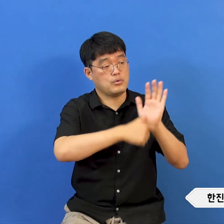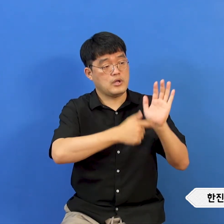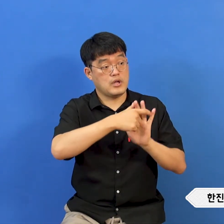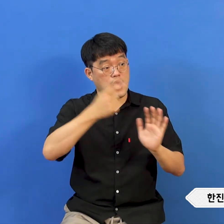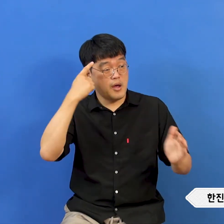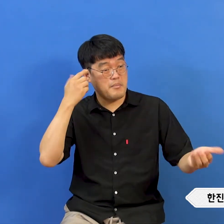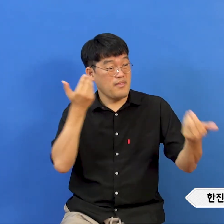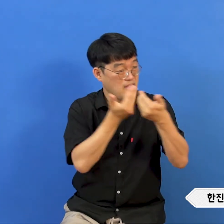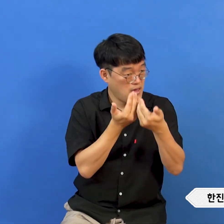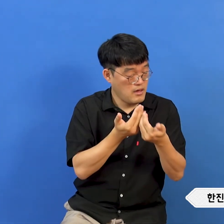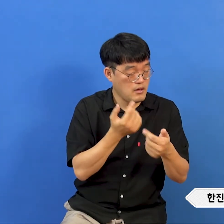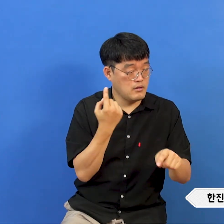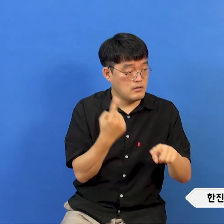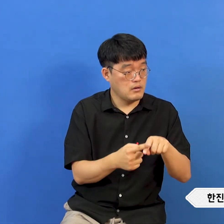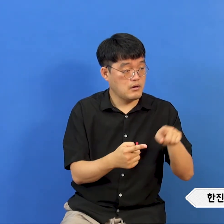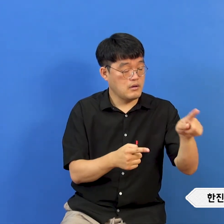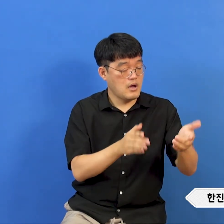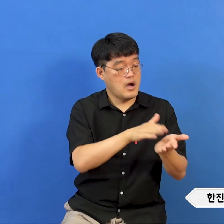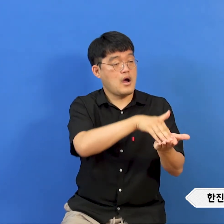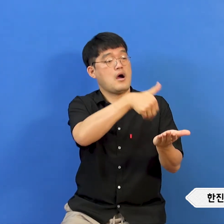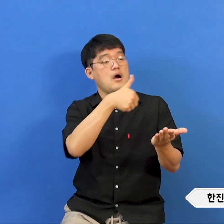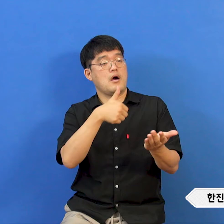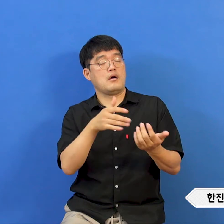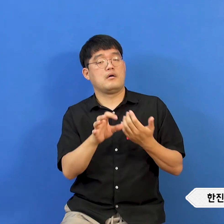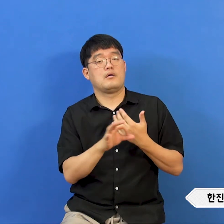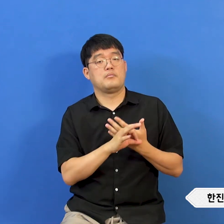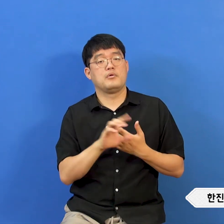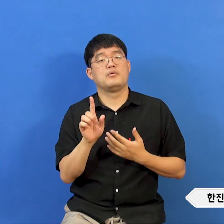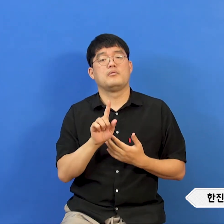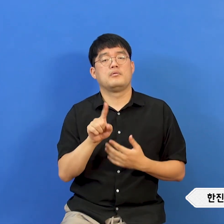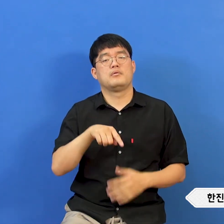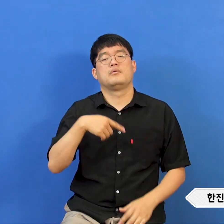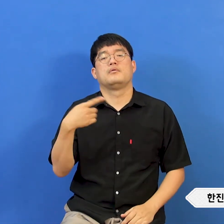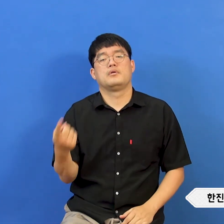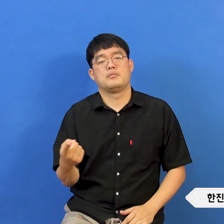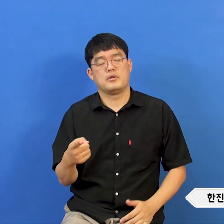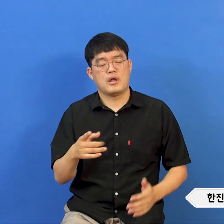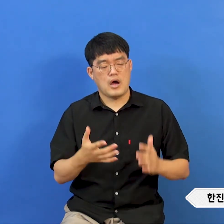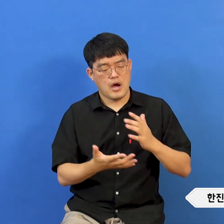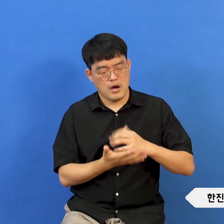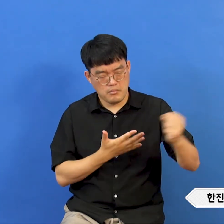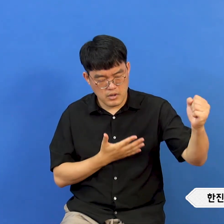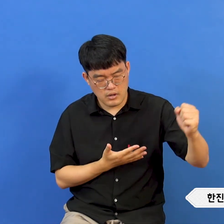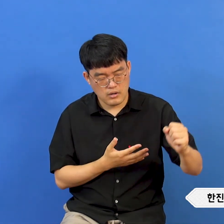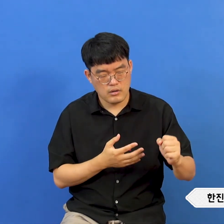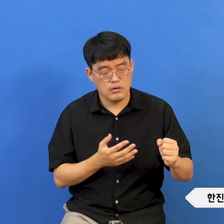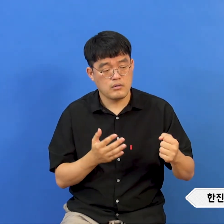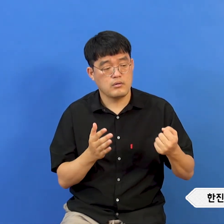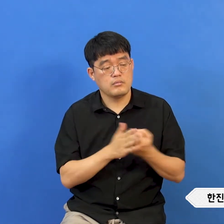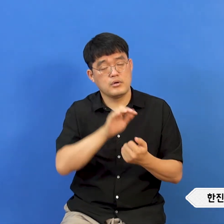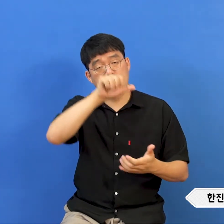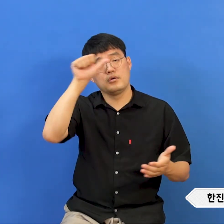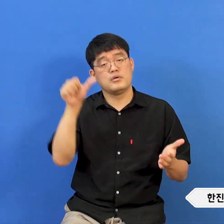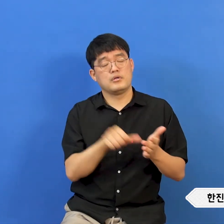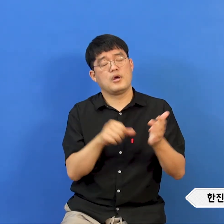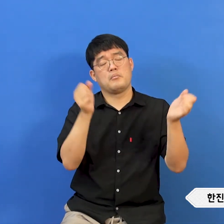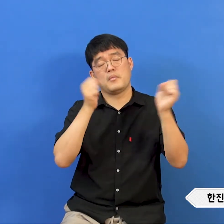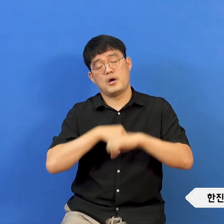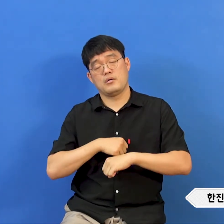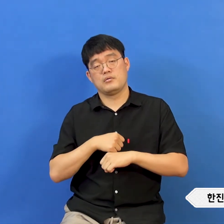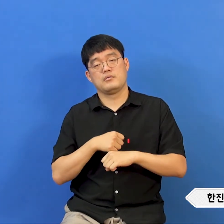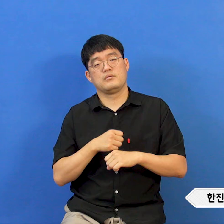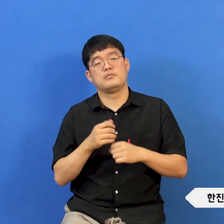들다가 교단에서 그냥 축출을 당하면 그 다 박탈을 당하게 되니까 인생 망치는 거지요.